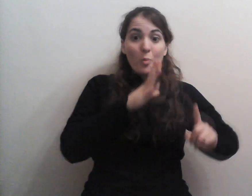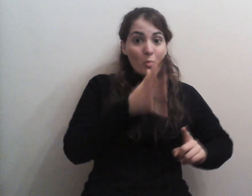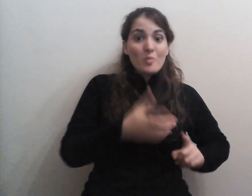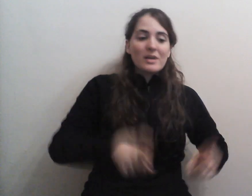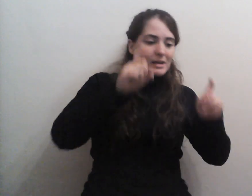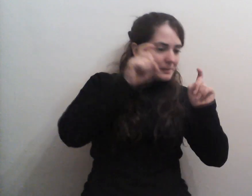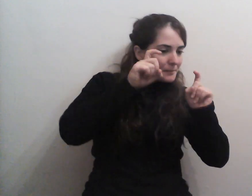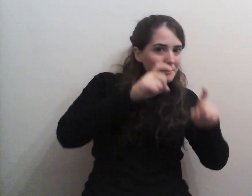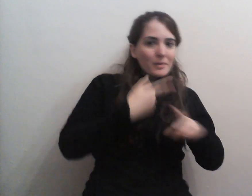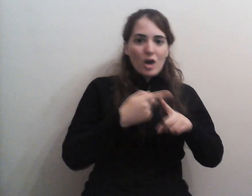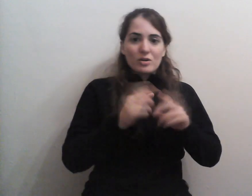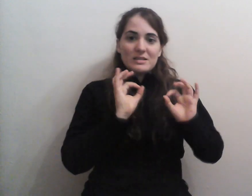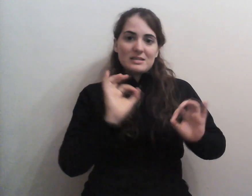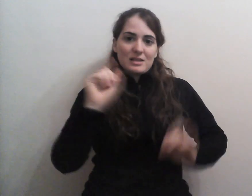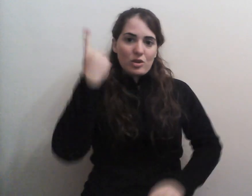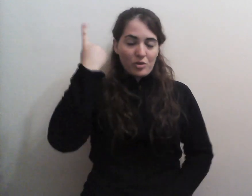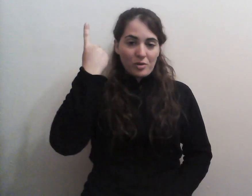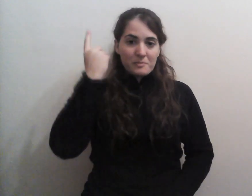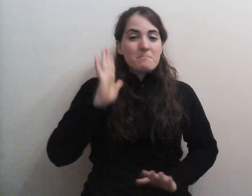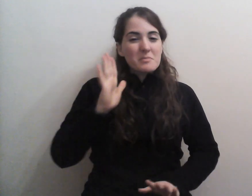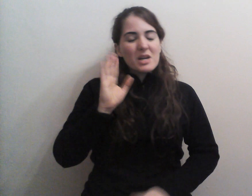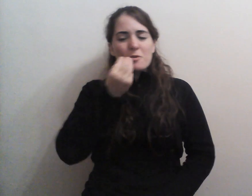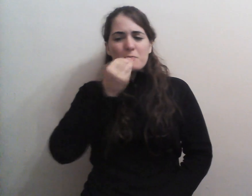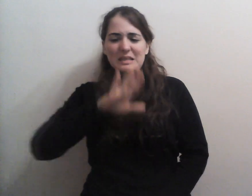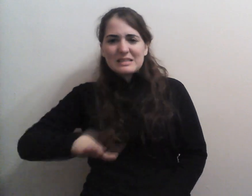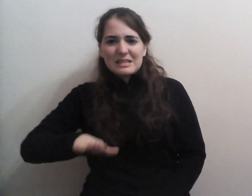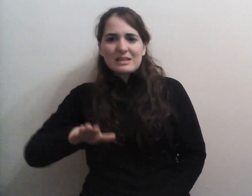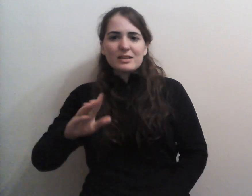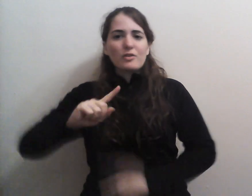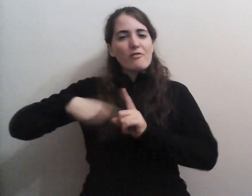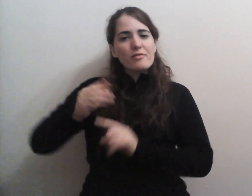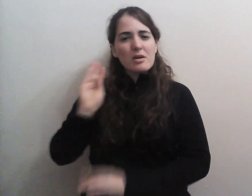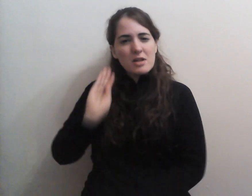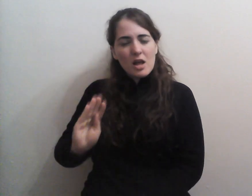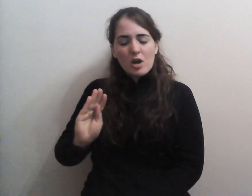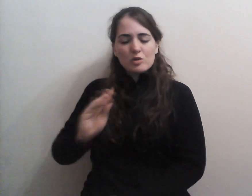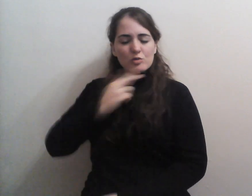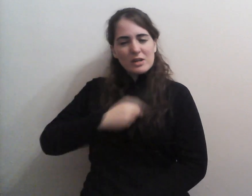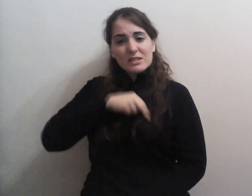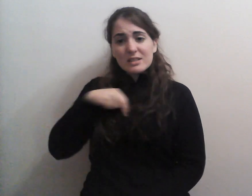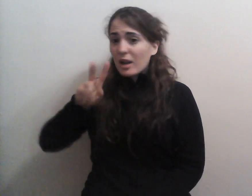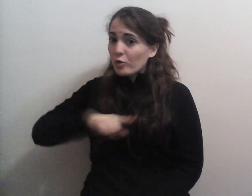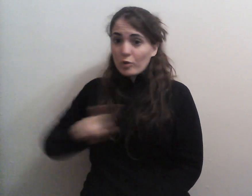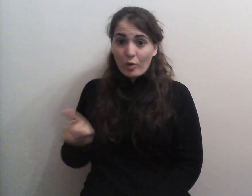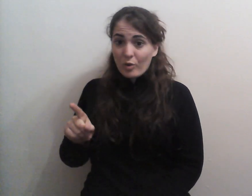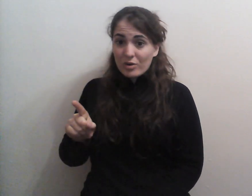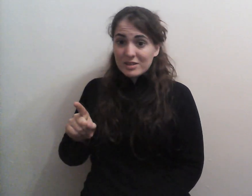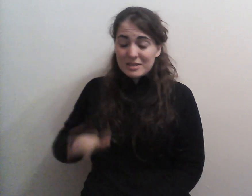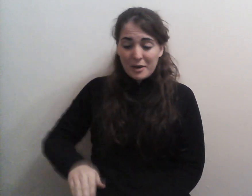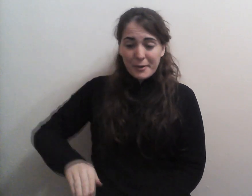agnóstico, ateo, donde el nombre de Dios es, se burla del nombre de Dios, se fama el nombre de Dios, pues nosotros en este contexto